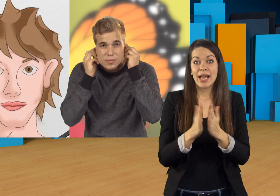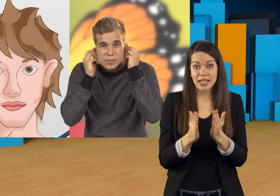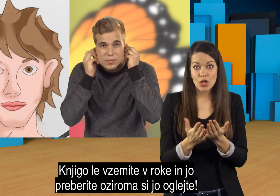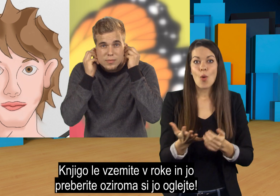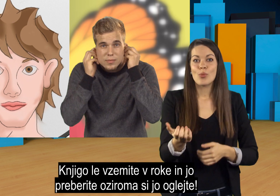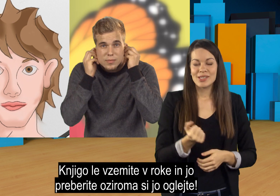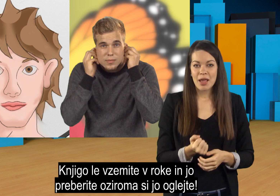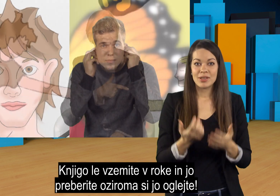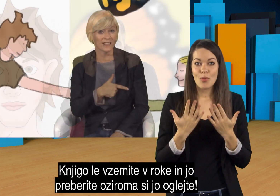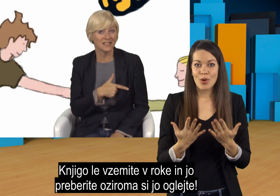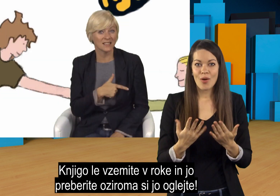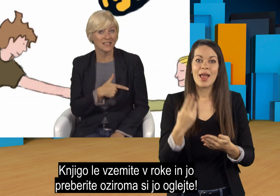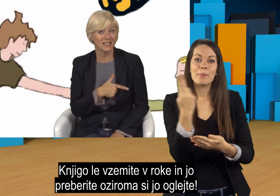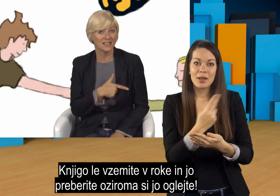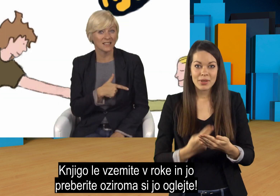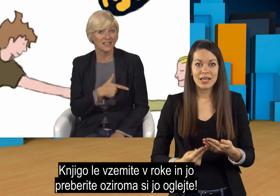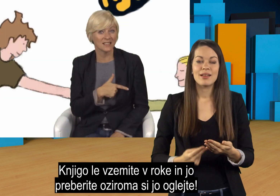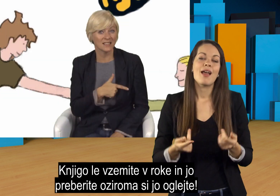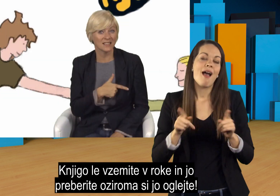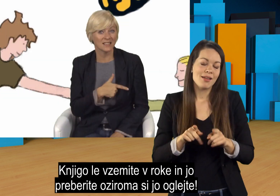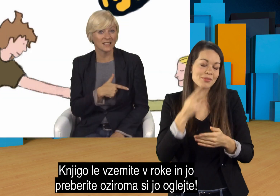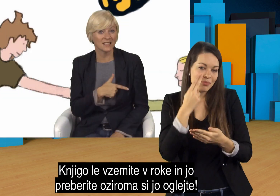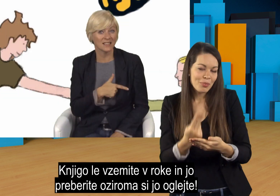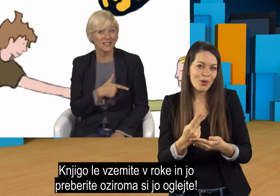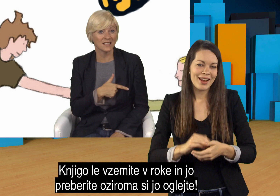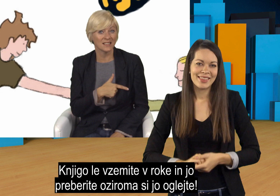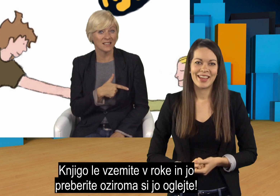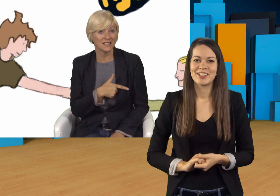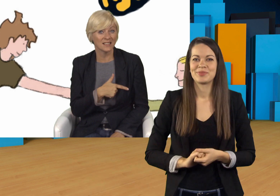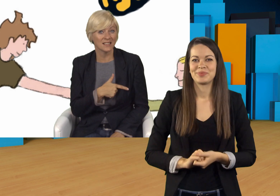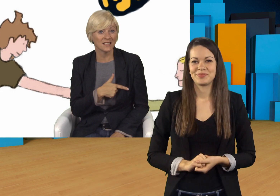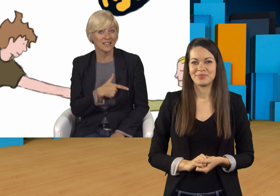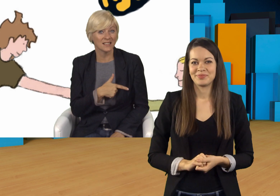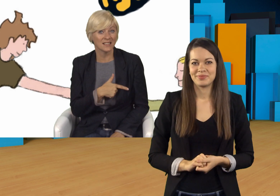Knjigo le vzemite v roke in jo preberite oziroma si jo oglejte.